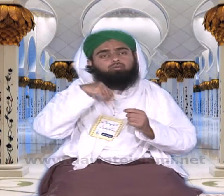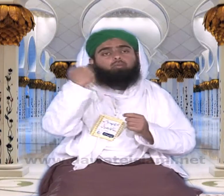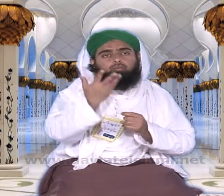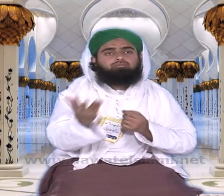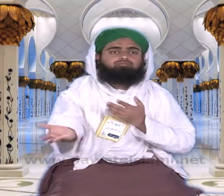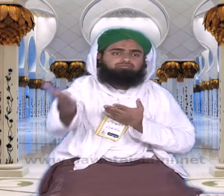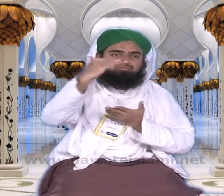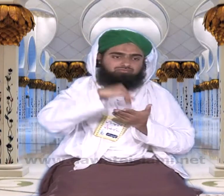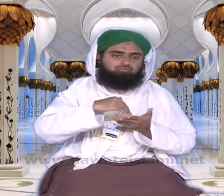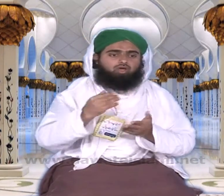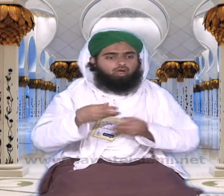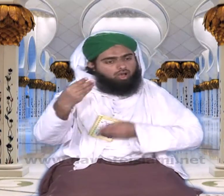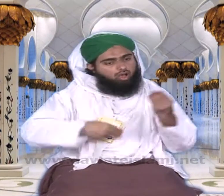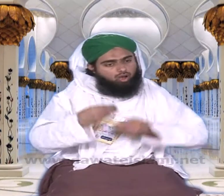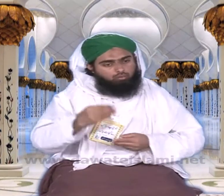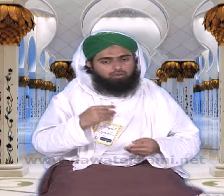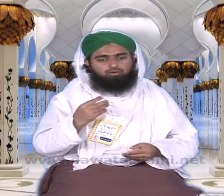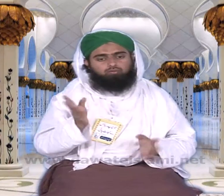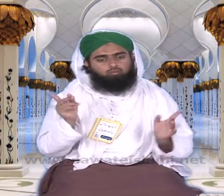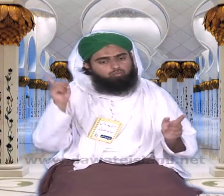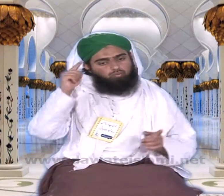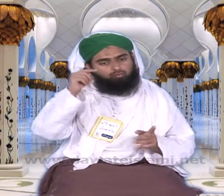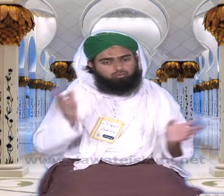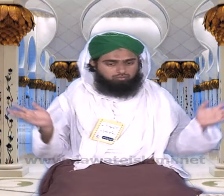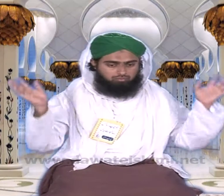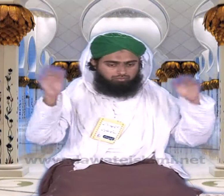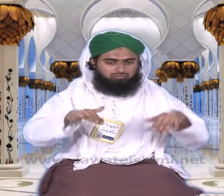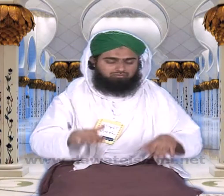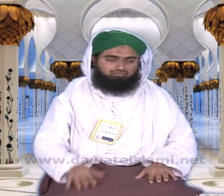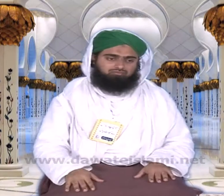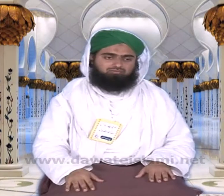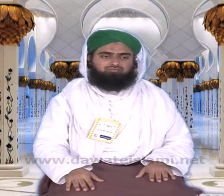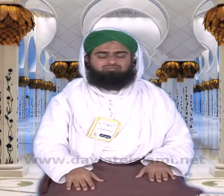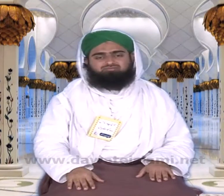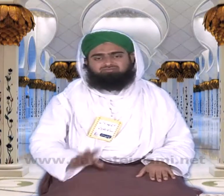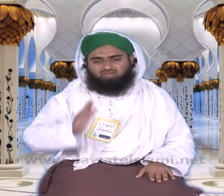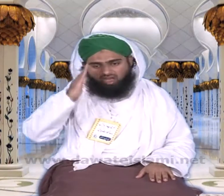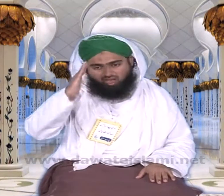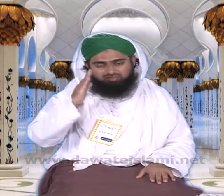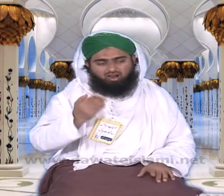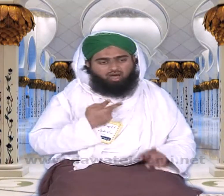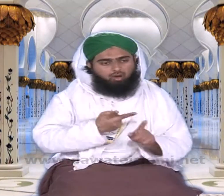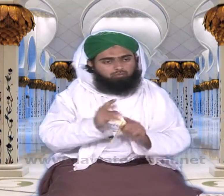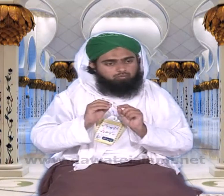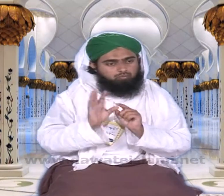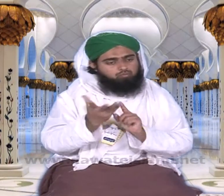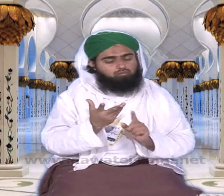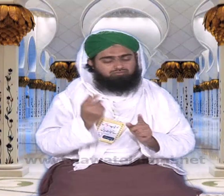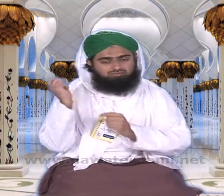کاروبار کے لئے روزی لوگ آتے تو کوئی نہیں جاتا تھا لیکن دین کے لئے نکل بھی آئے تو ذہن